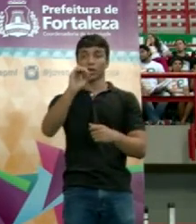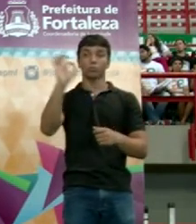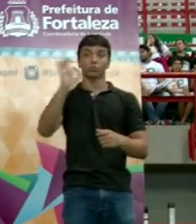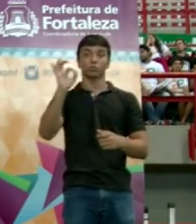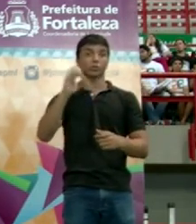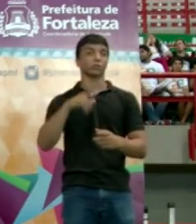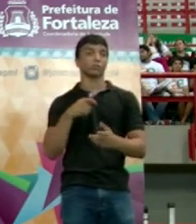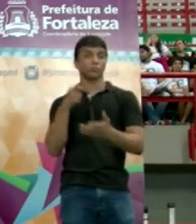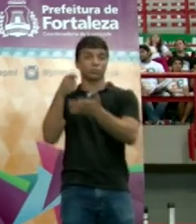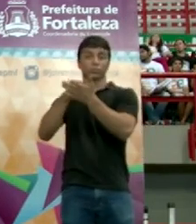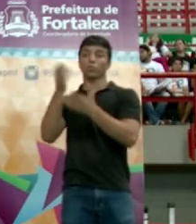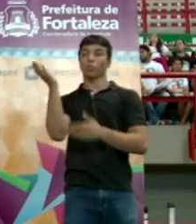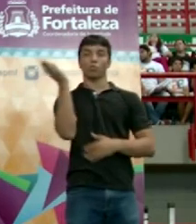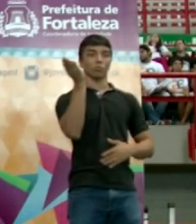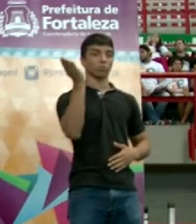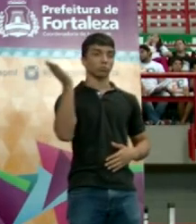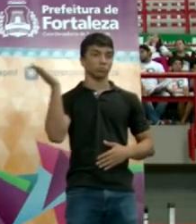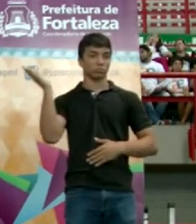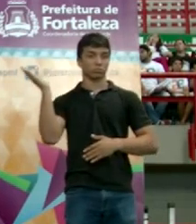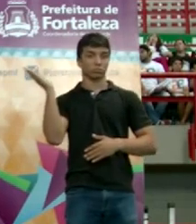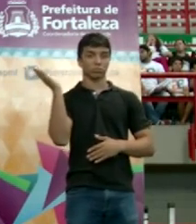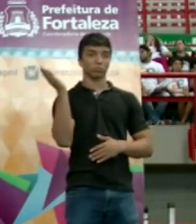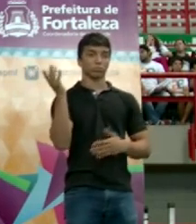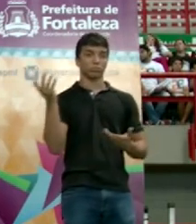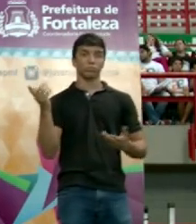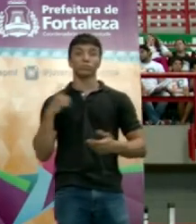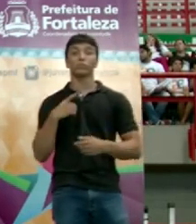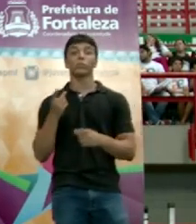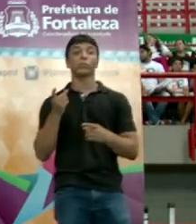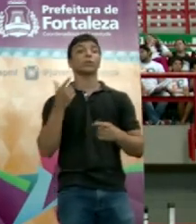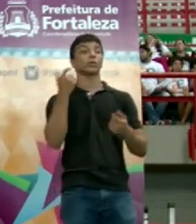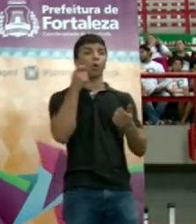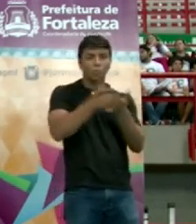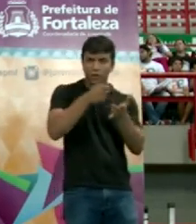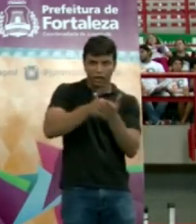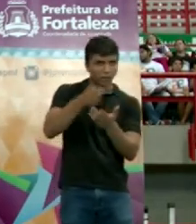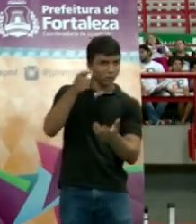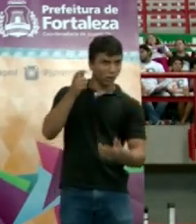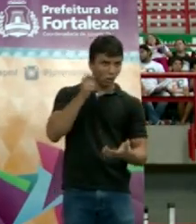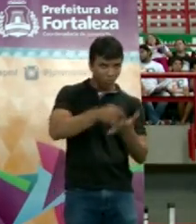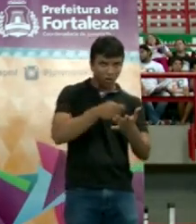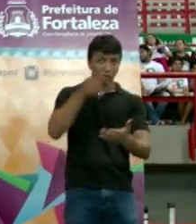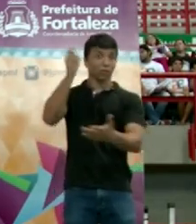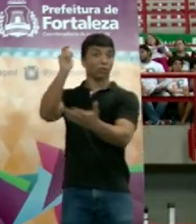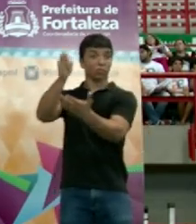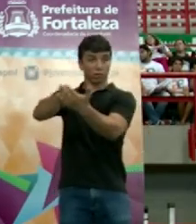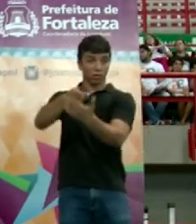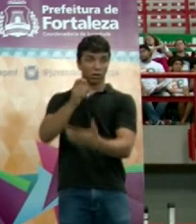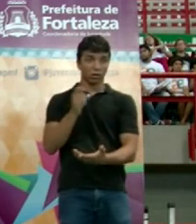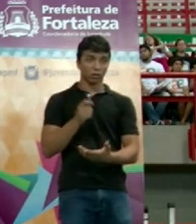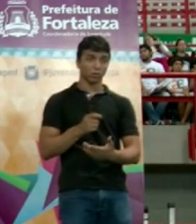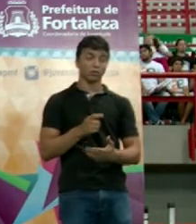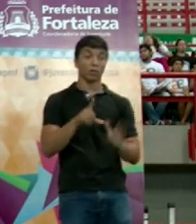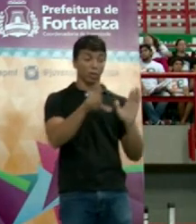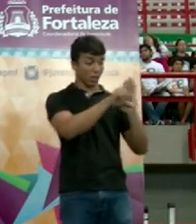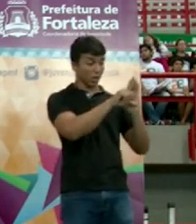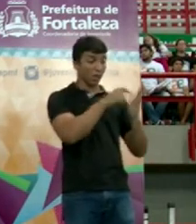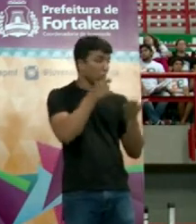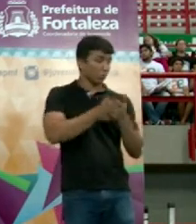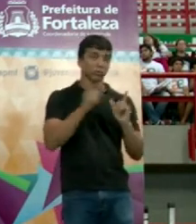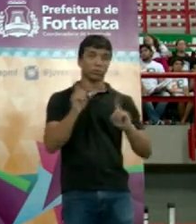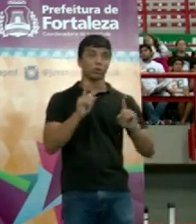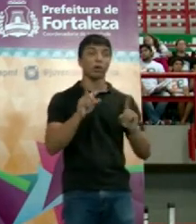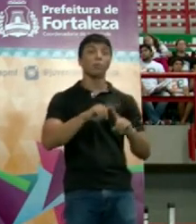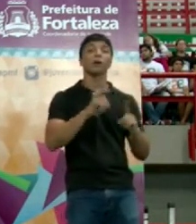a taxa de comissão do garçom. Você é obrigado a pagar essa taxa, por lei você é obrigado, mas